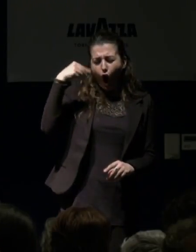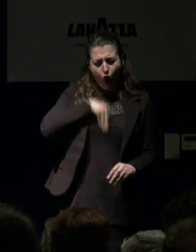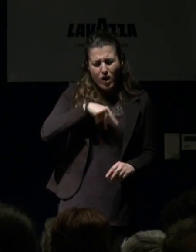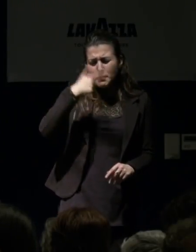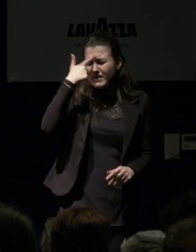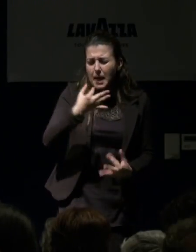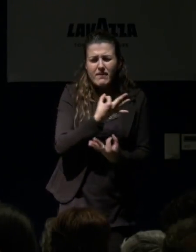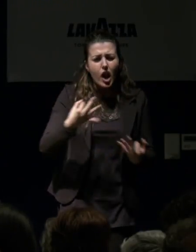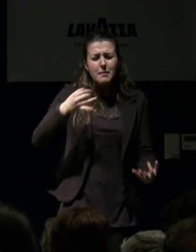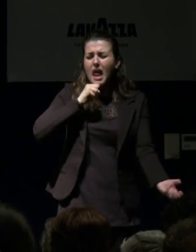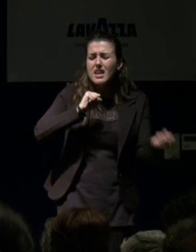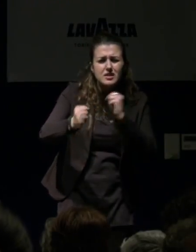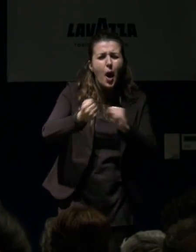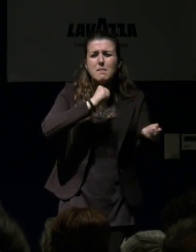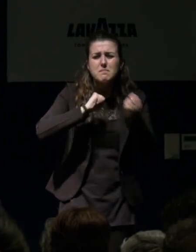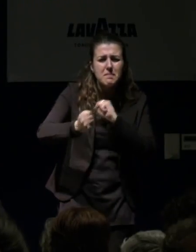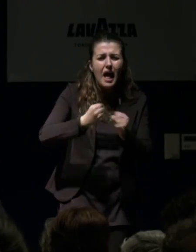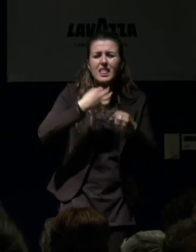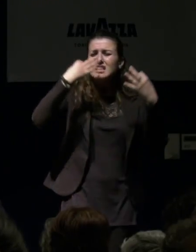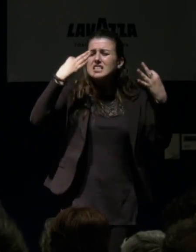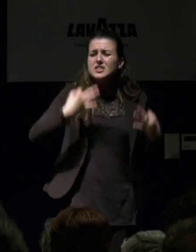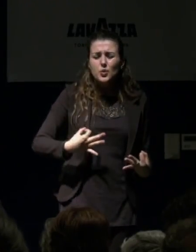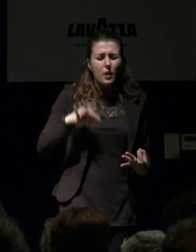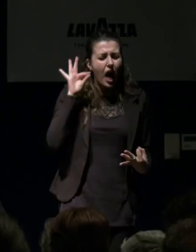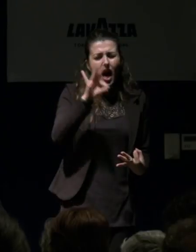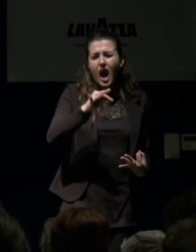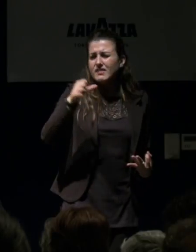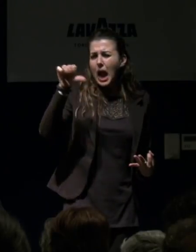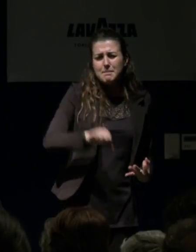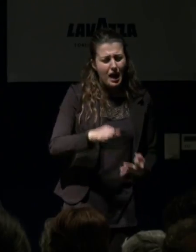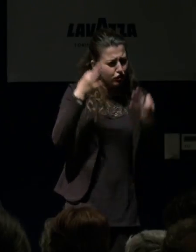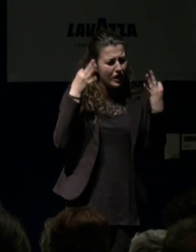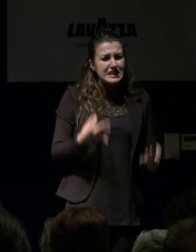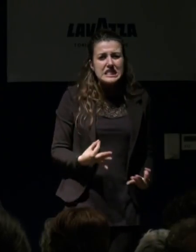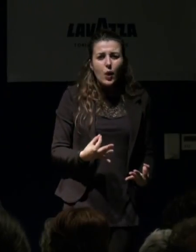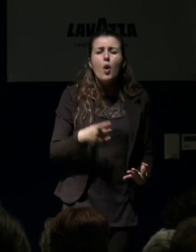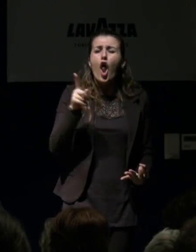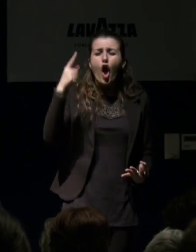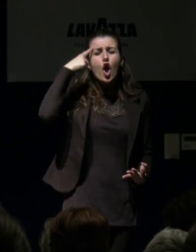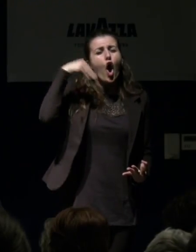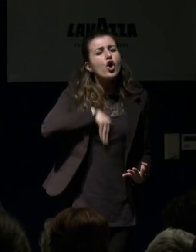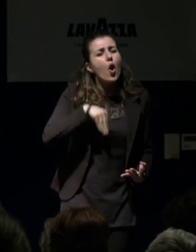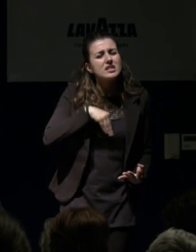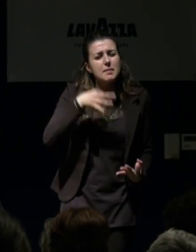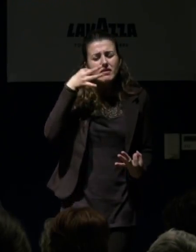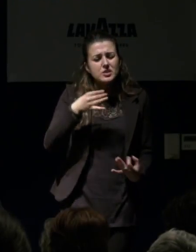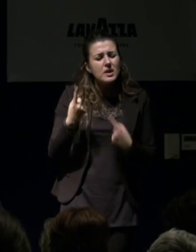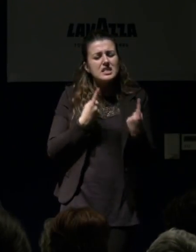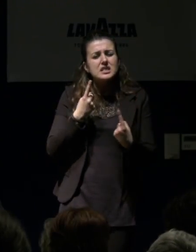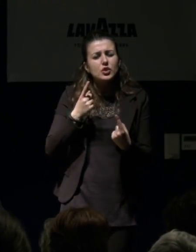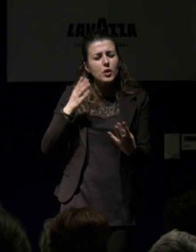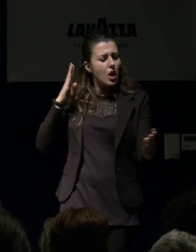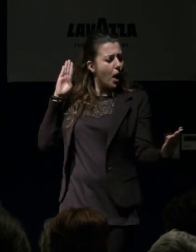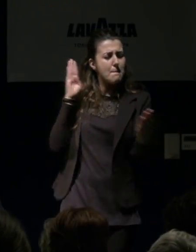condurre una battaglia che quasi sicuramente sarebbe finita con una sconfitta erano consapevoli che sarebbero andati a sbattere contro il